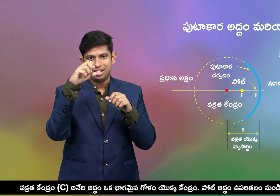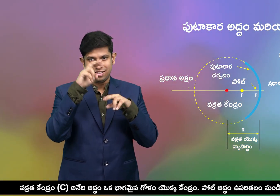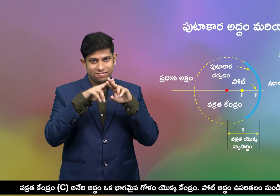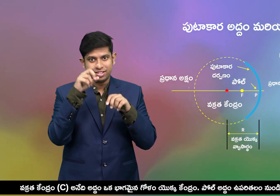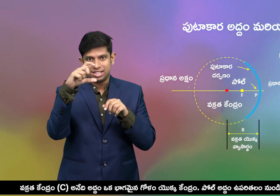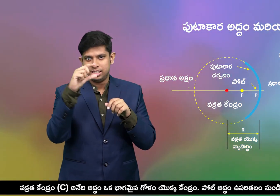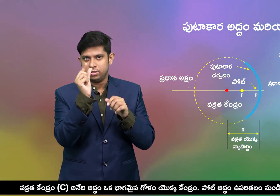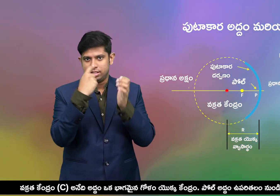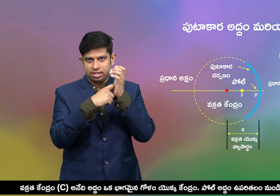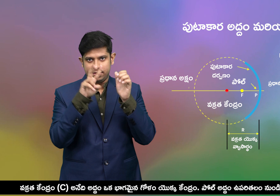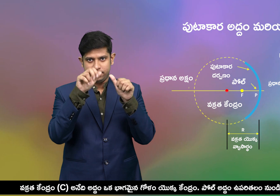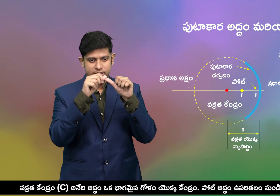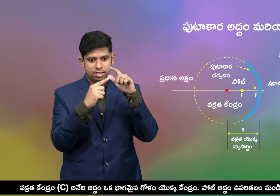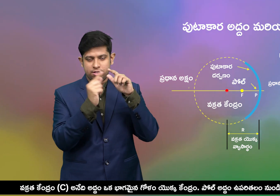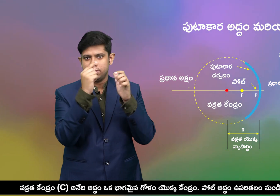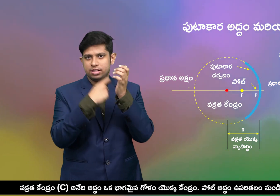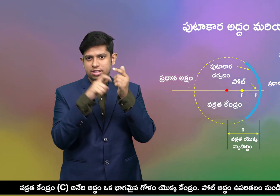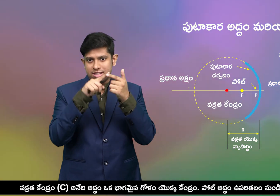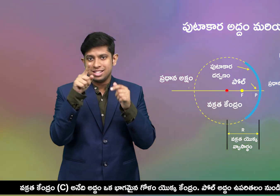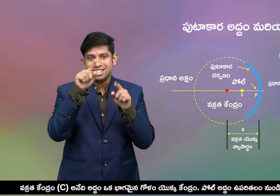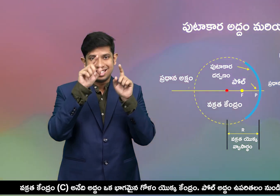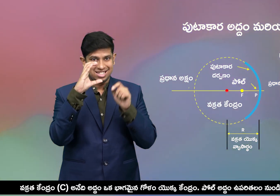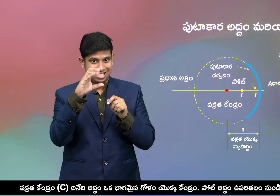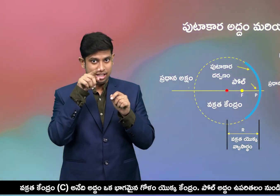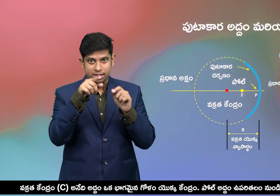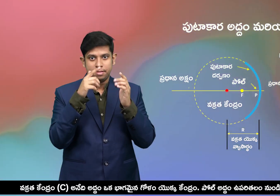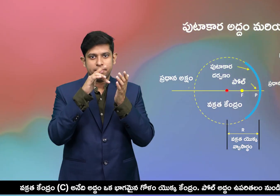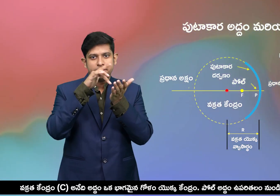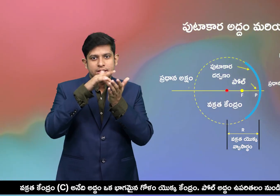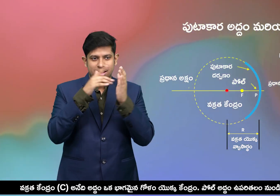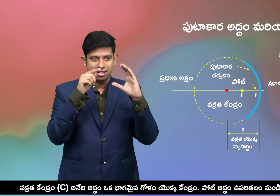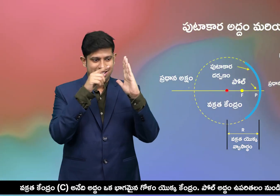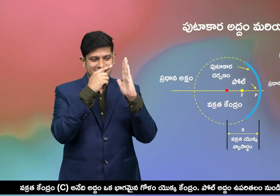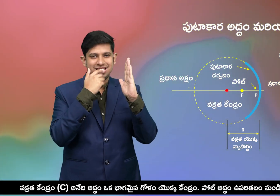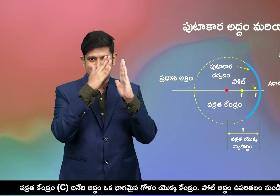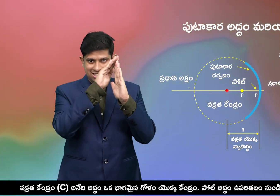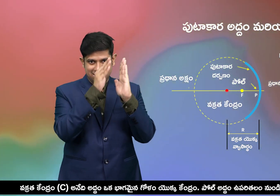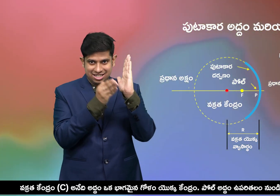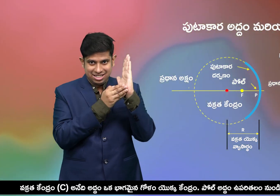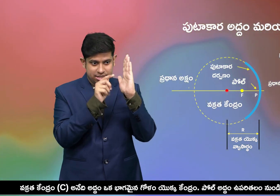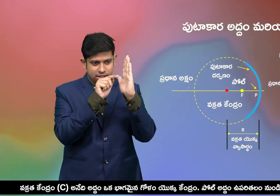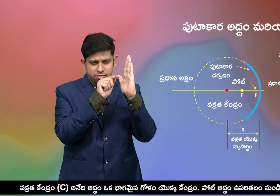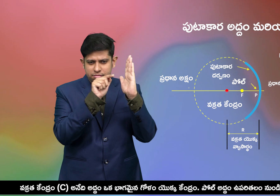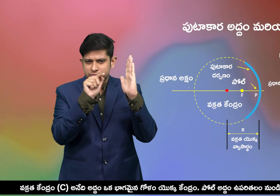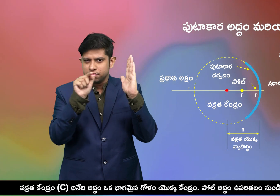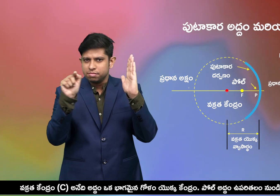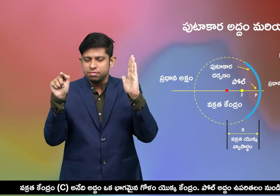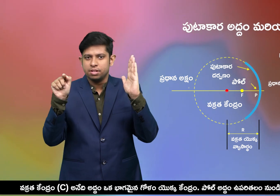అనేది అద్దం ఒక భాగమైన గోళం యొక్క కేంద్రం. పోల్ అద్దం ఉపరితలం నుండి పోల్ నుండి అదే దూరం ఉంటుంది.